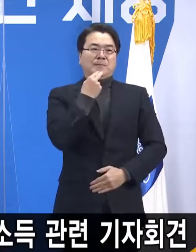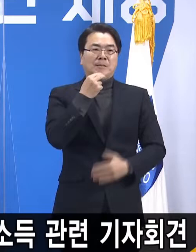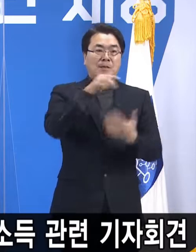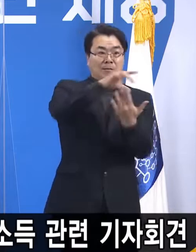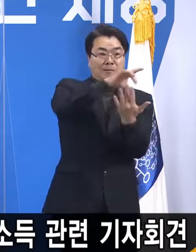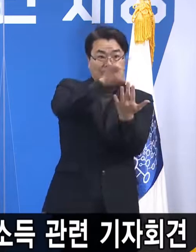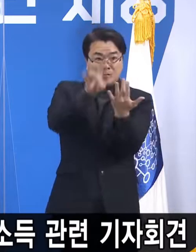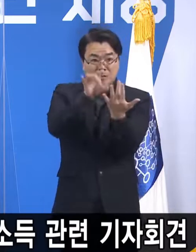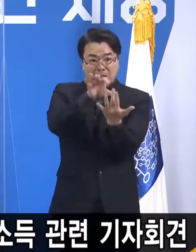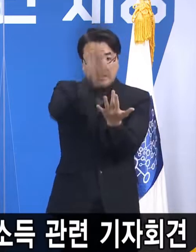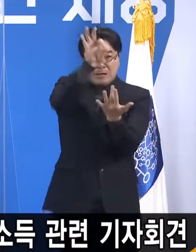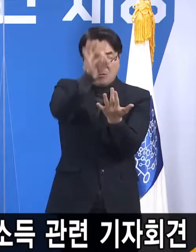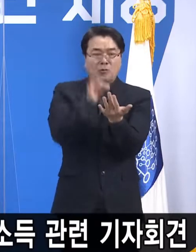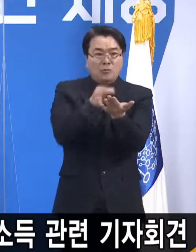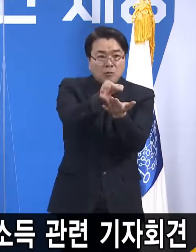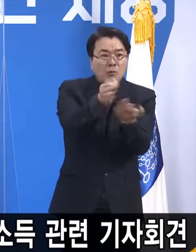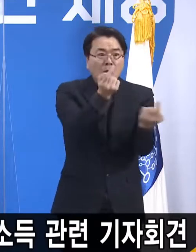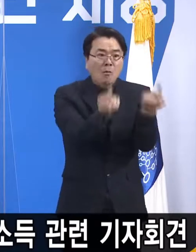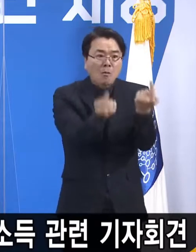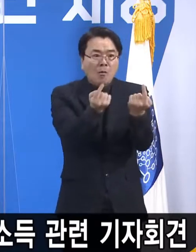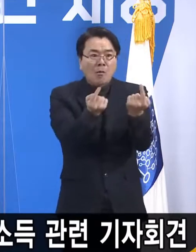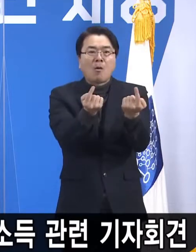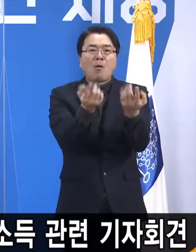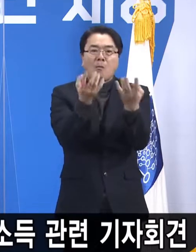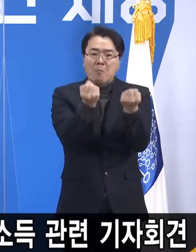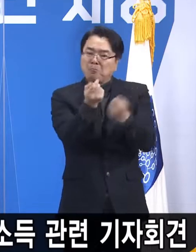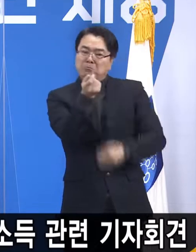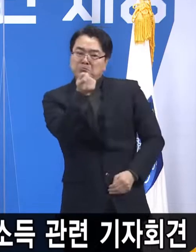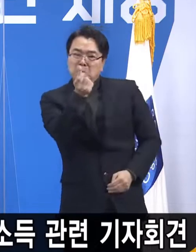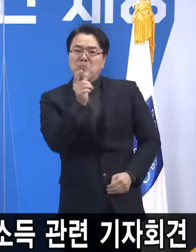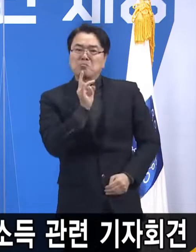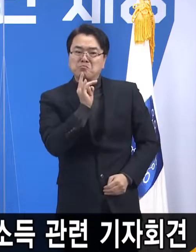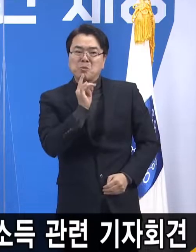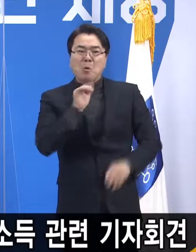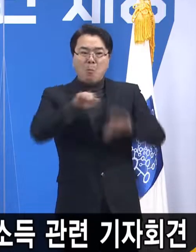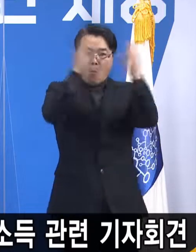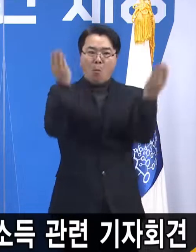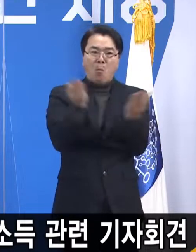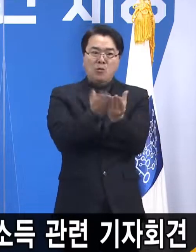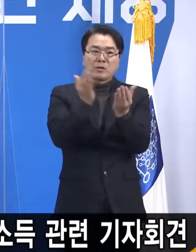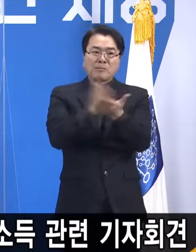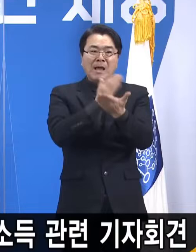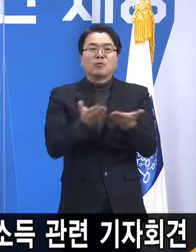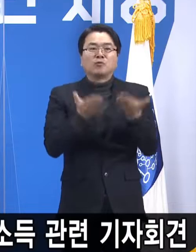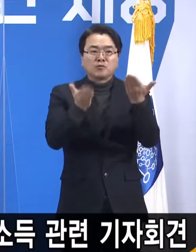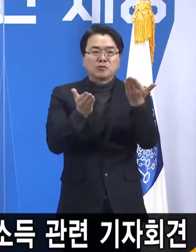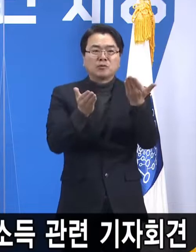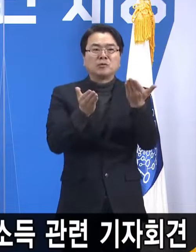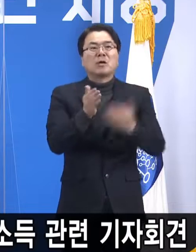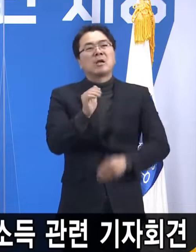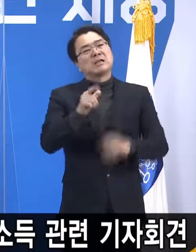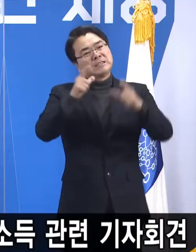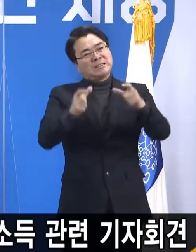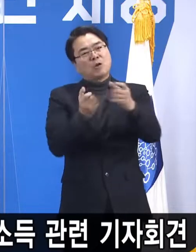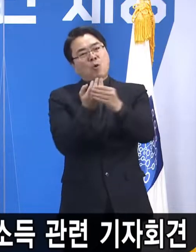선별적 현금 지급과 달리 그보다 훨씬 소액인 보편적 지역화폐 지급은